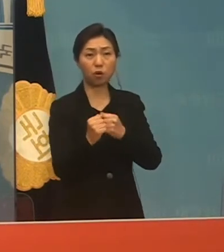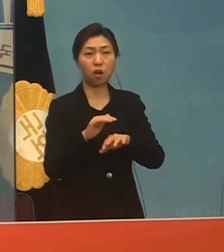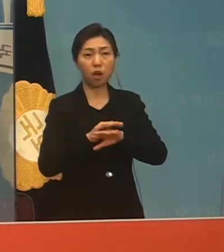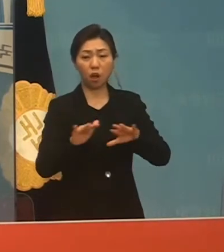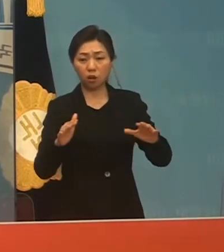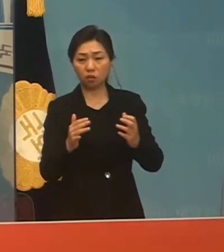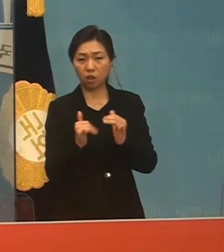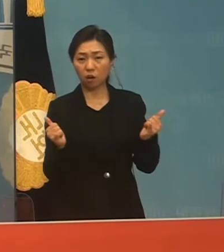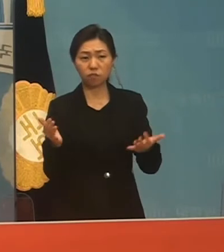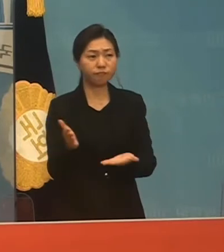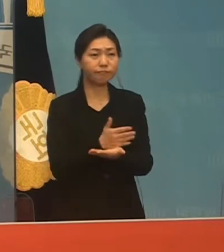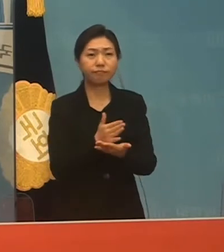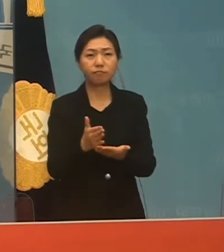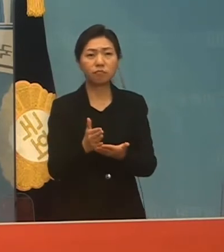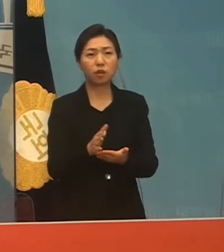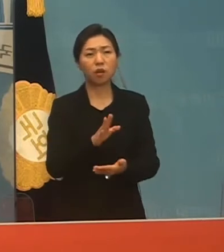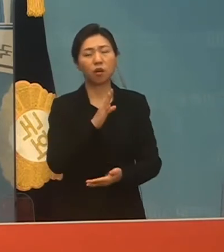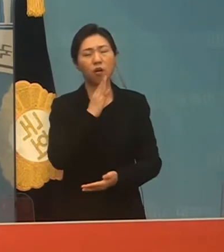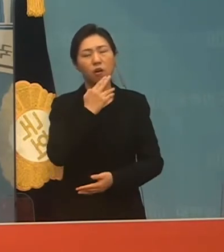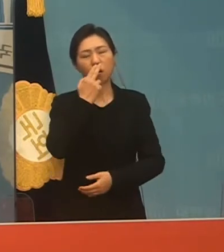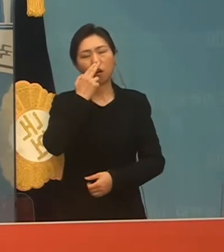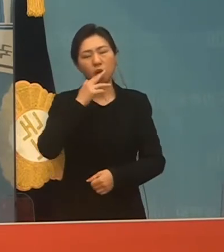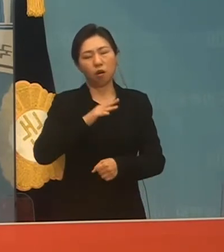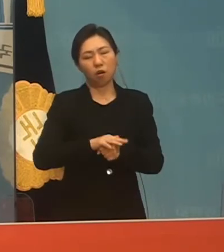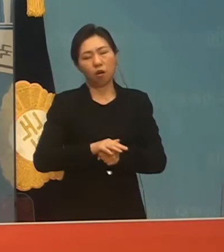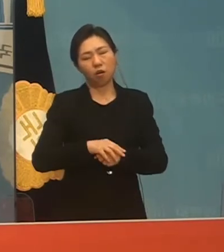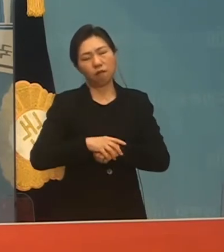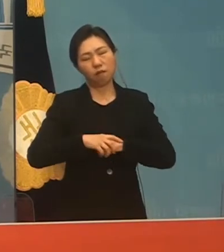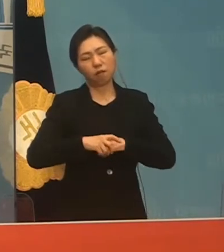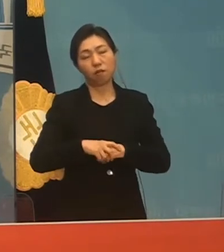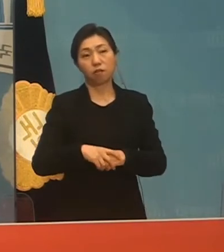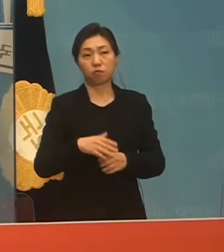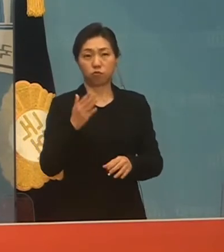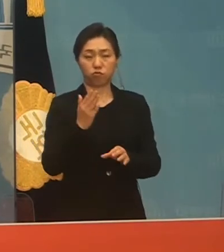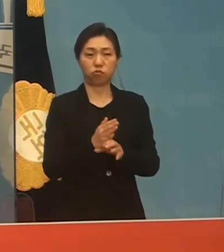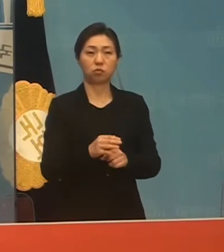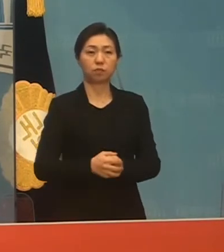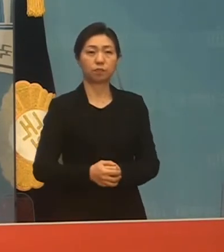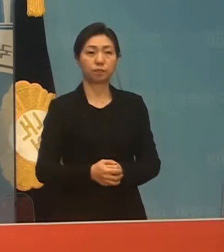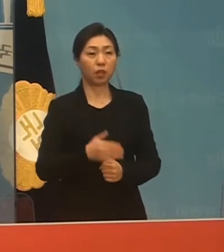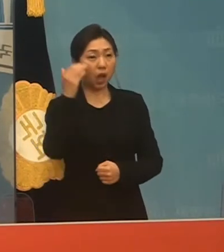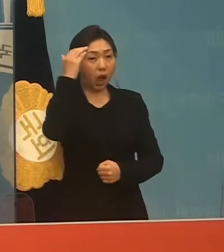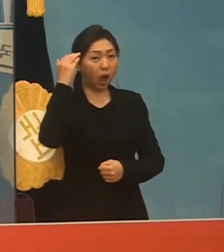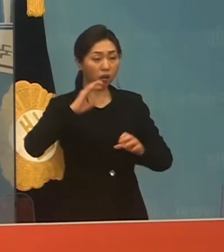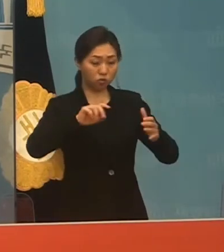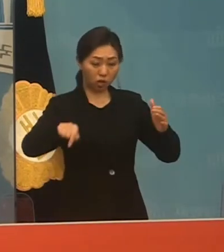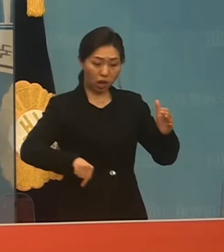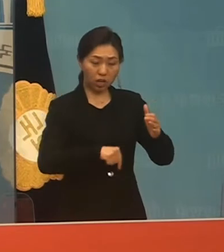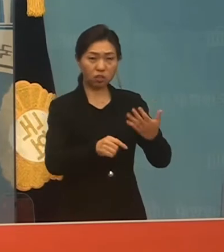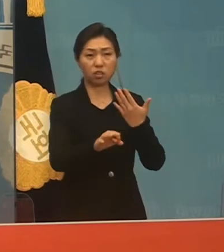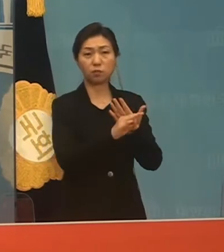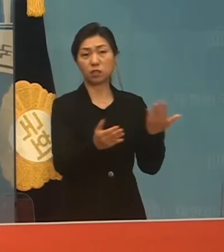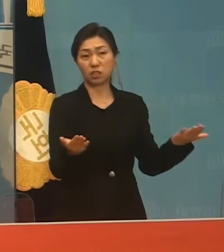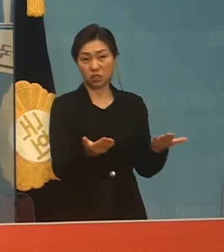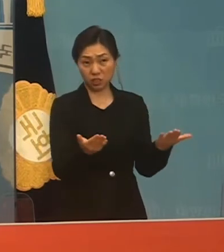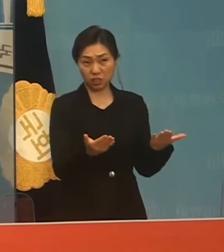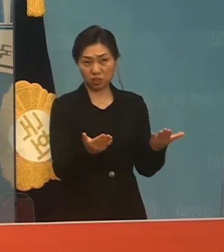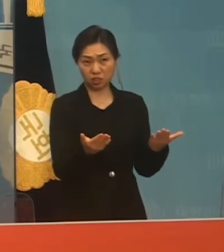사람이 없다는 것이 참담하기 그지없습니다. 그리고 우리나라에서 이 비정규직으로 살아간다는 게 사람